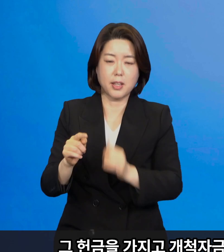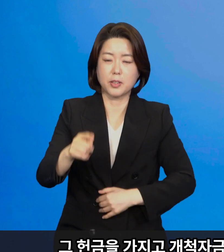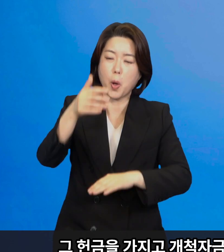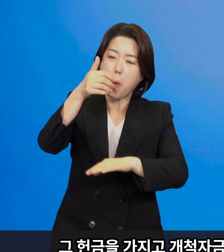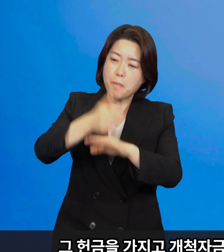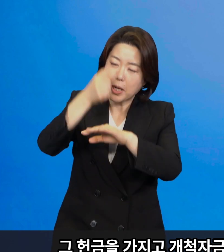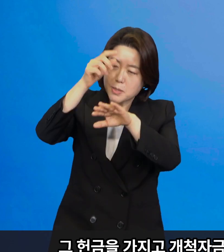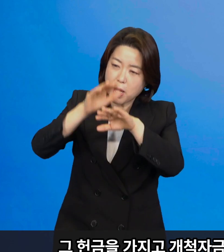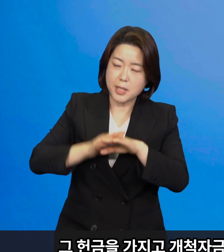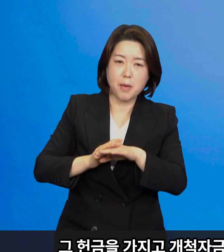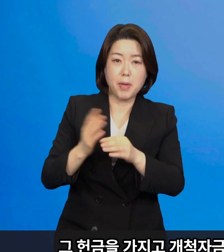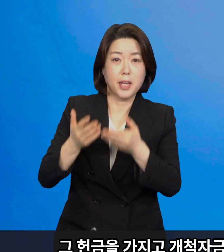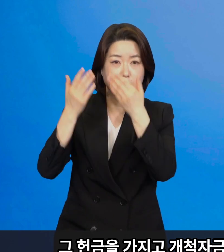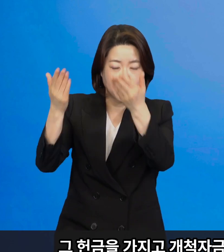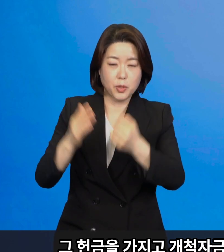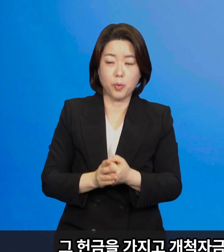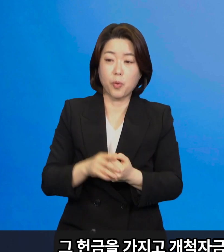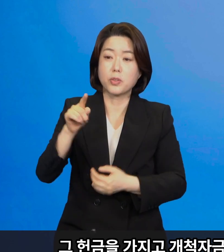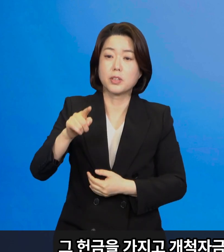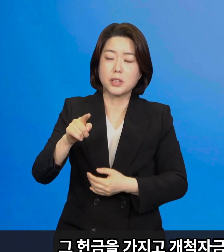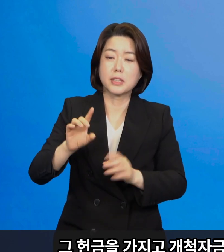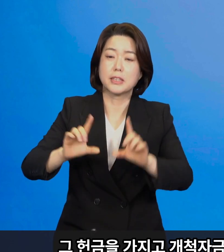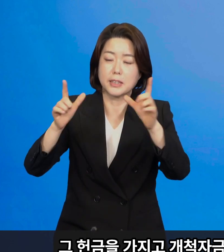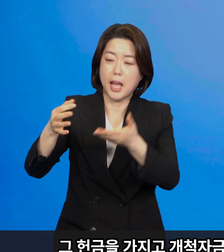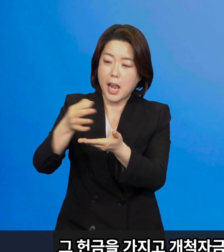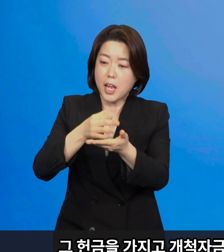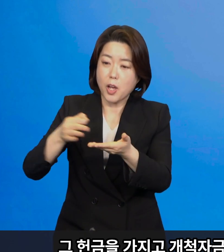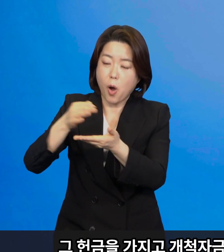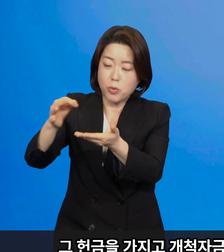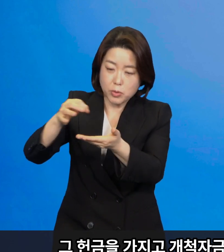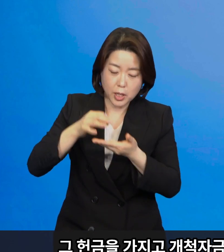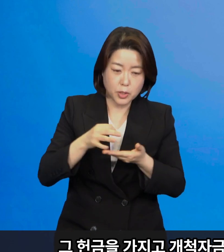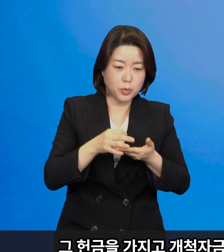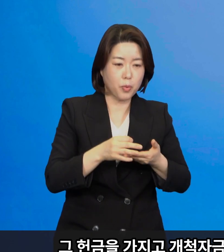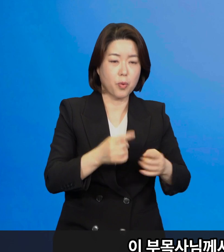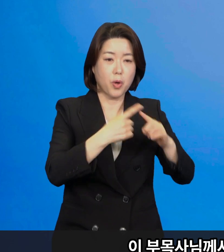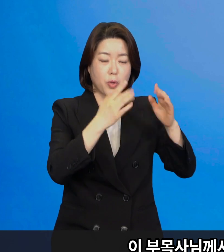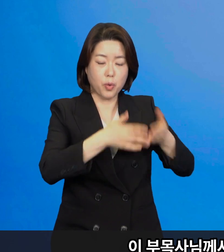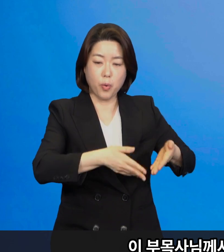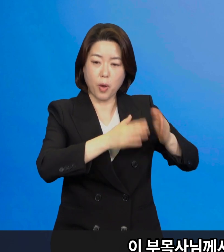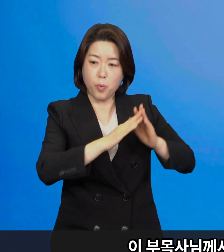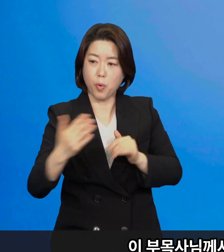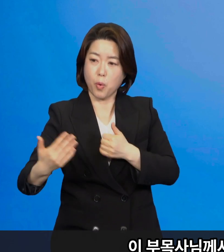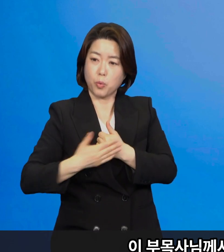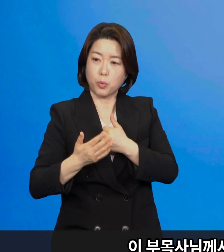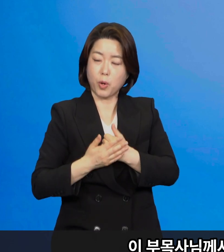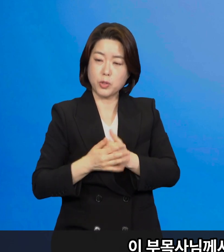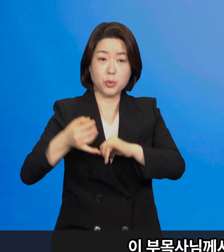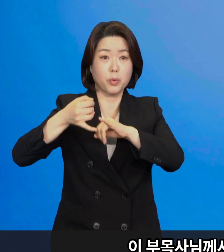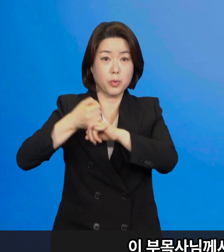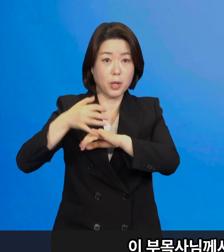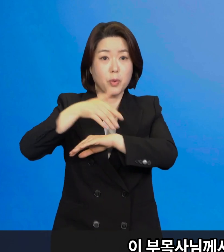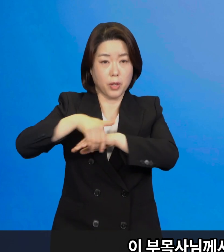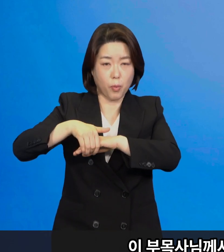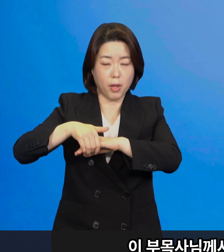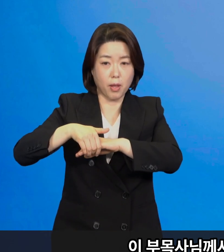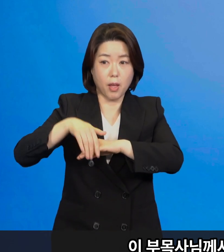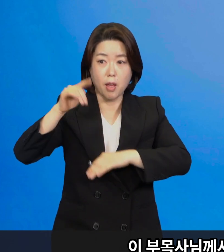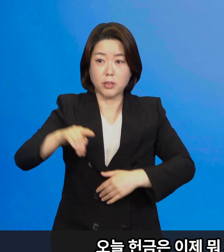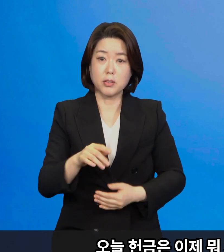드린 다음에 그 헌금을 가지고 개척 자금을 드리려고 다 결정이 됐는데 이 부목사님이 광고를 못